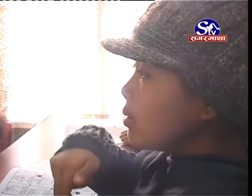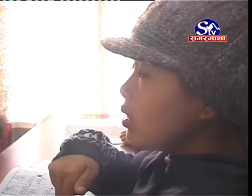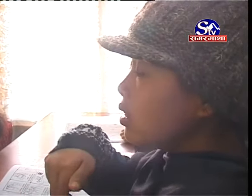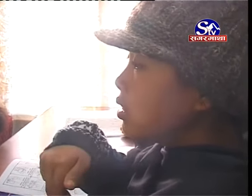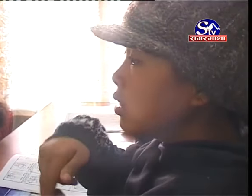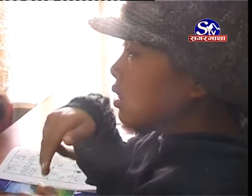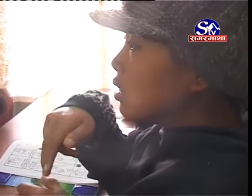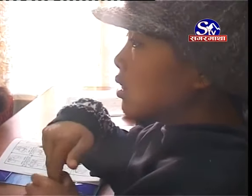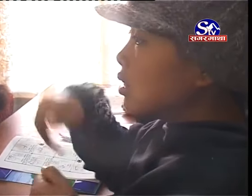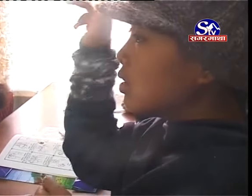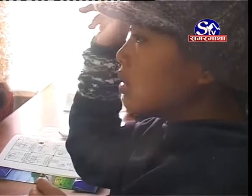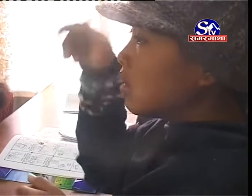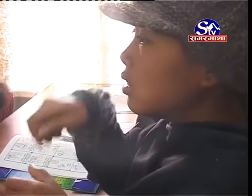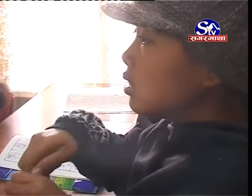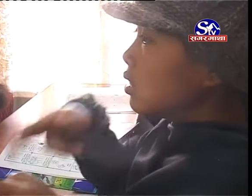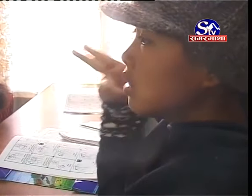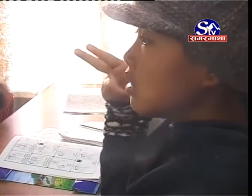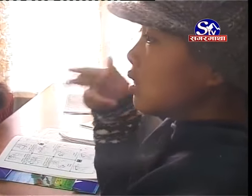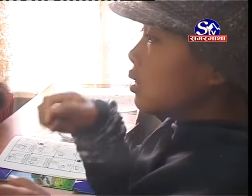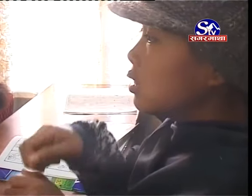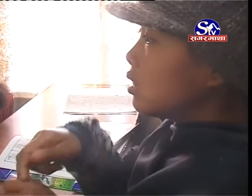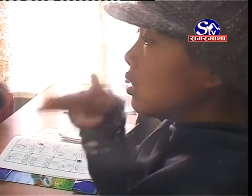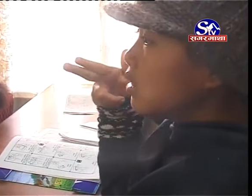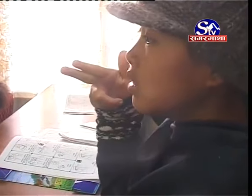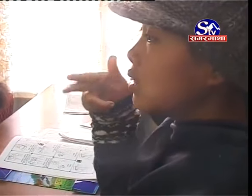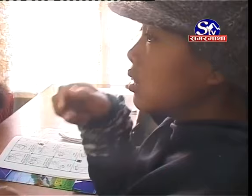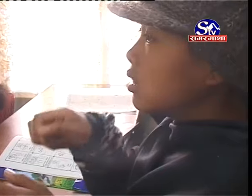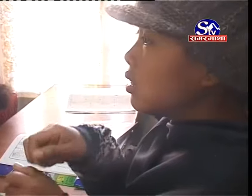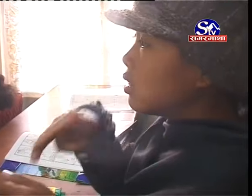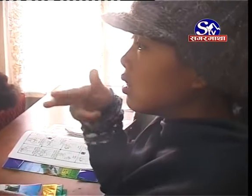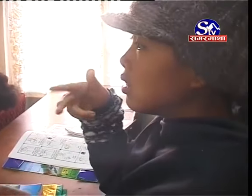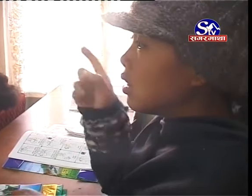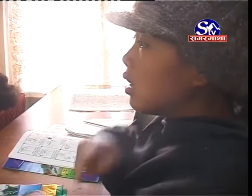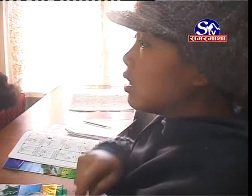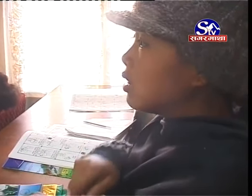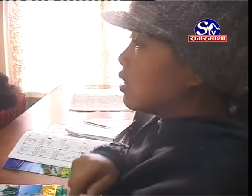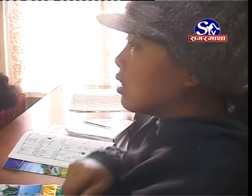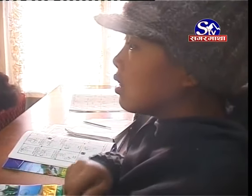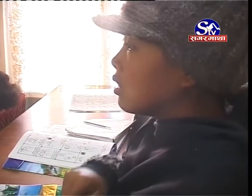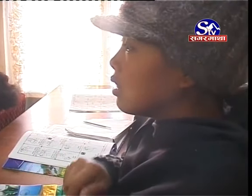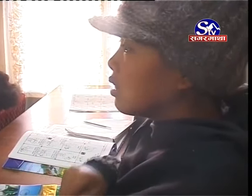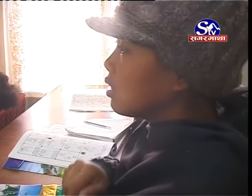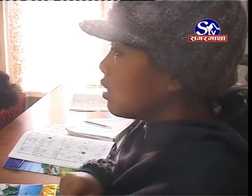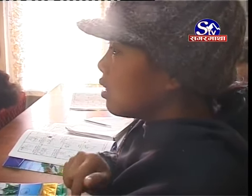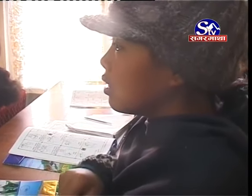विद्यालय तहको शिक्षामा लामै समयदेखि साङ्केतिक भाषा प्रयोग गरेर कक्षा अनुसार तोकिएका